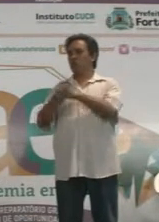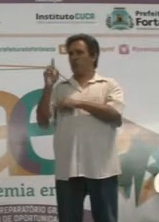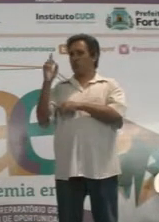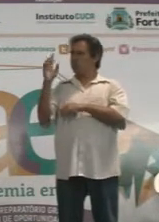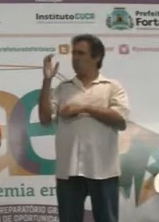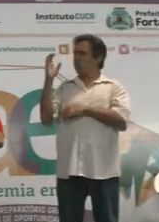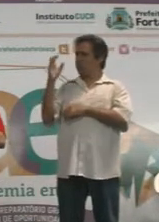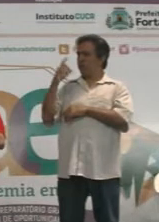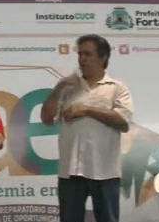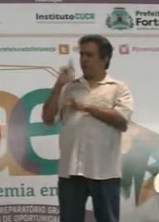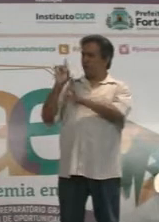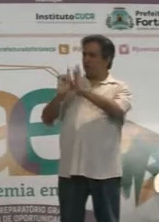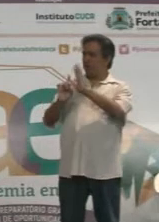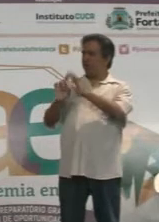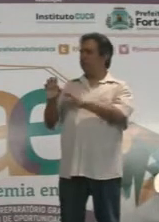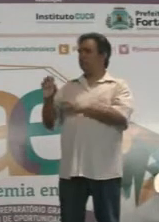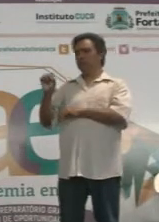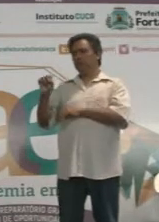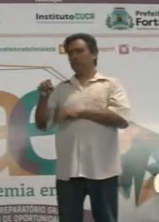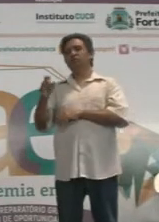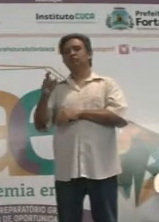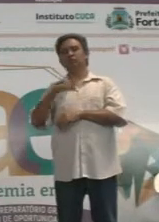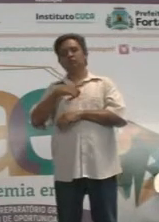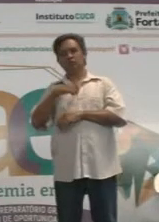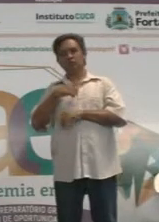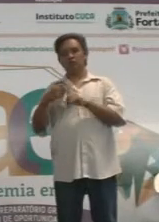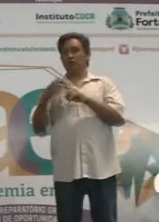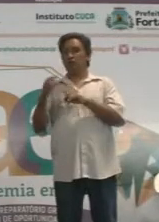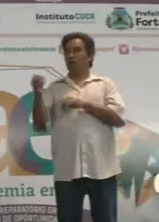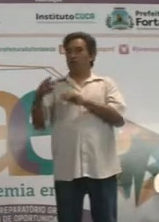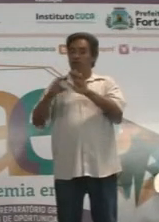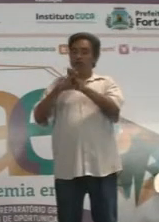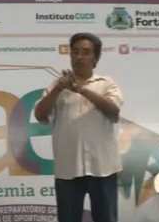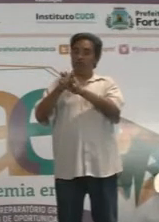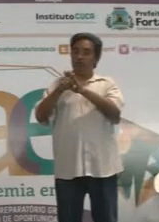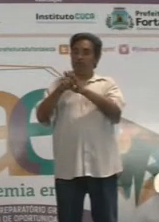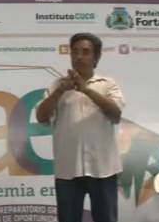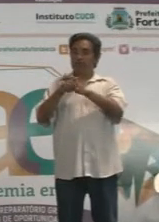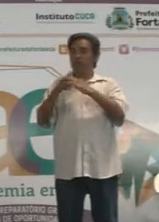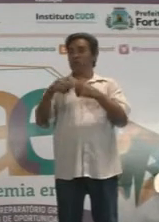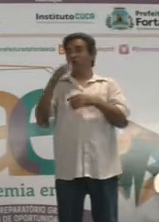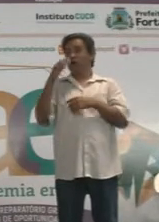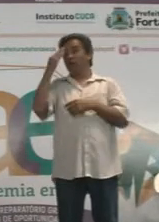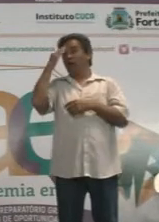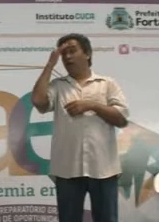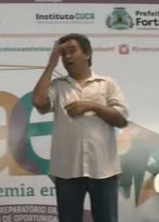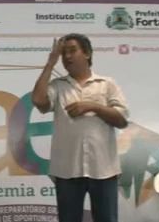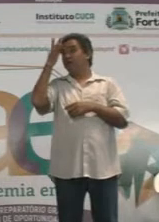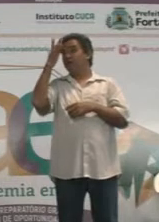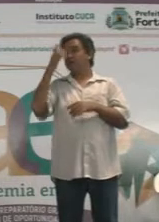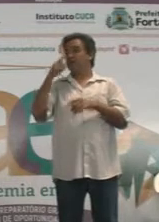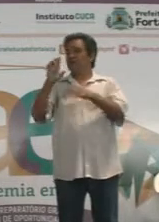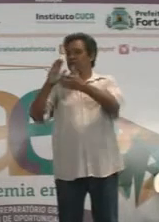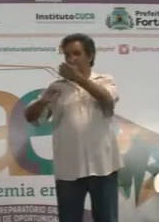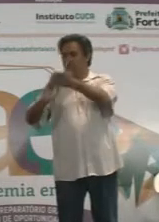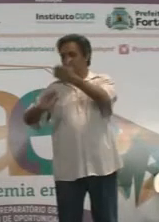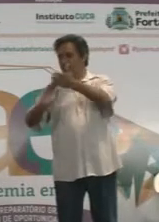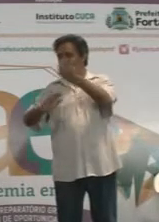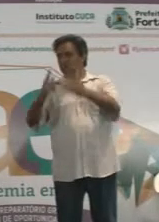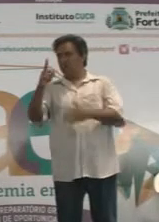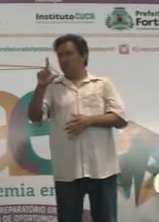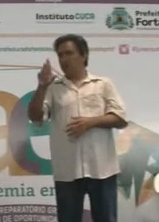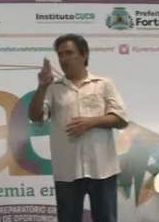Também tem todas as novas observações, né? Na realidade, é para facilitar o nosso rendimento. O fato de ele ter excluído o botão